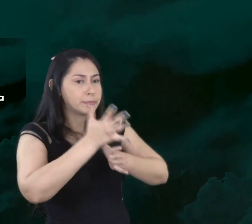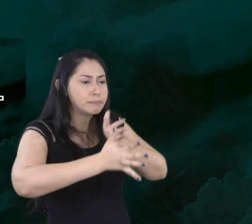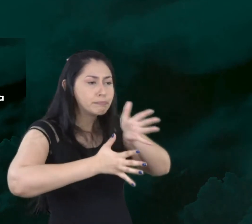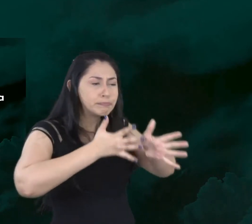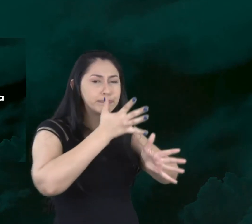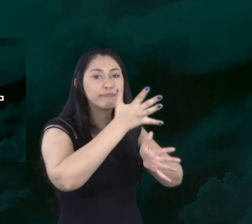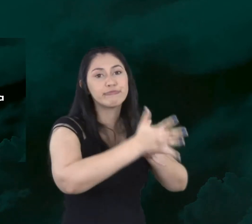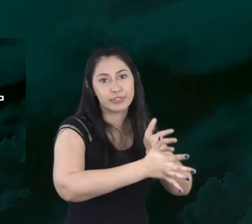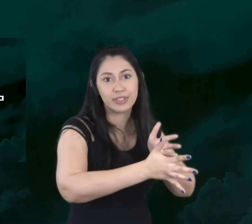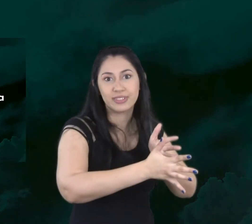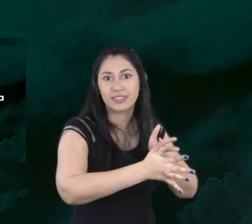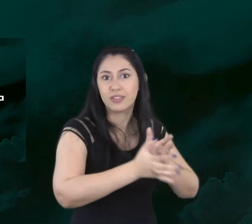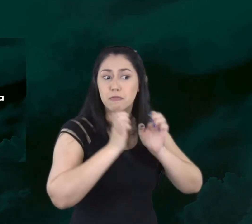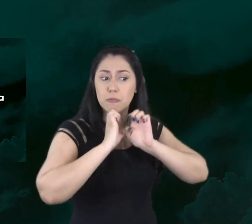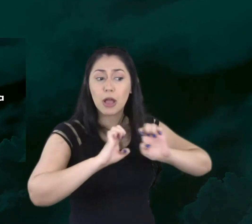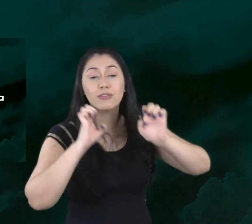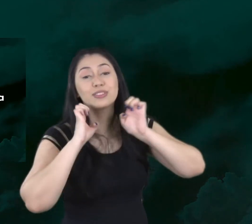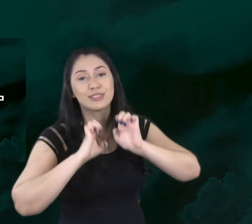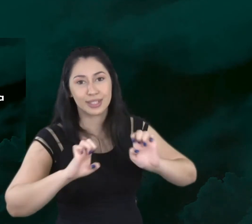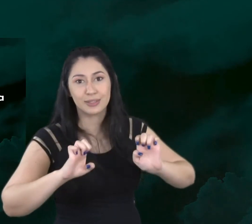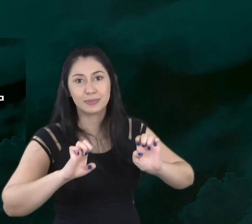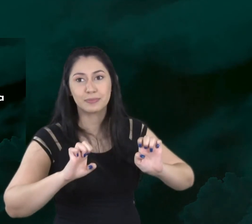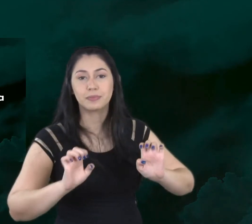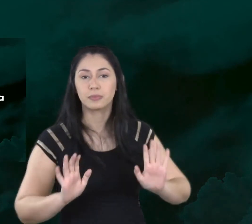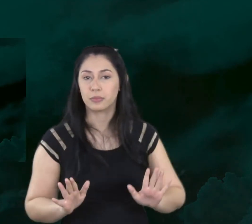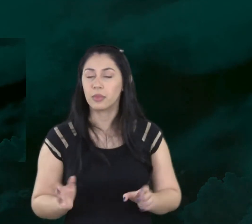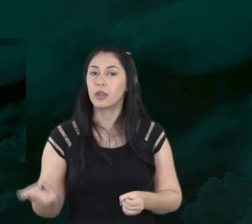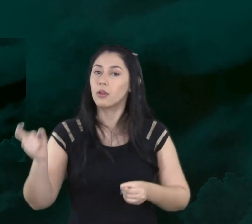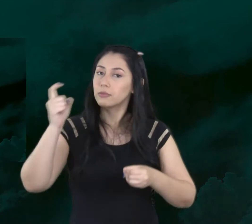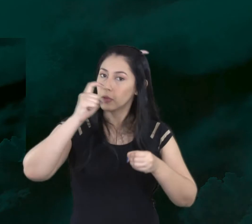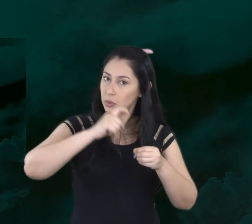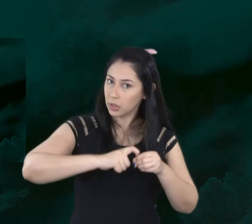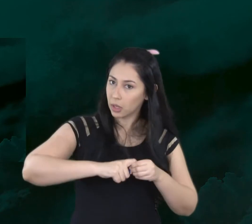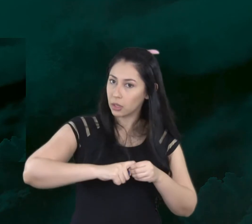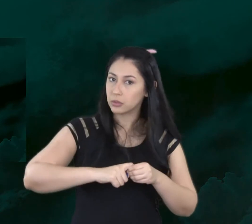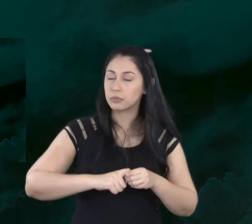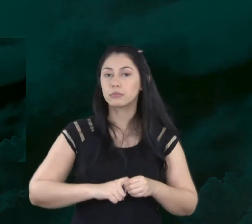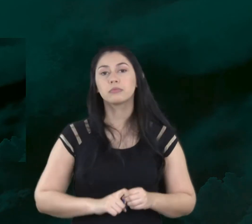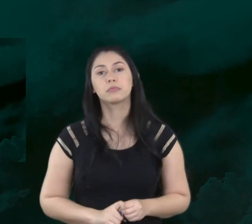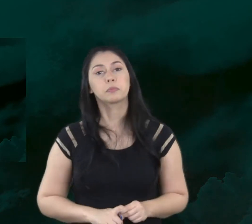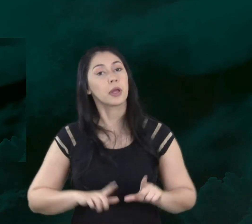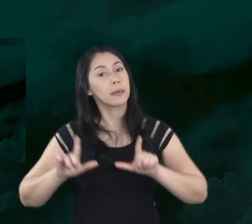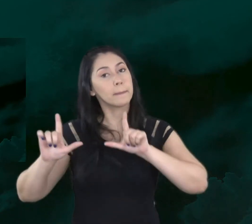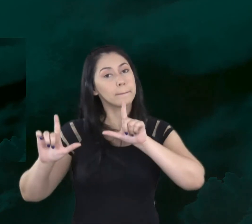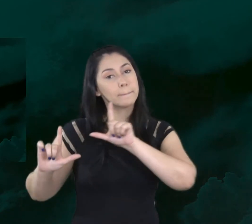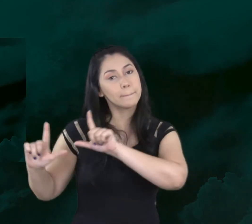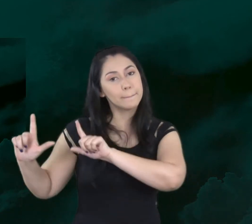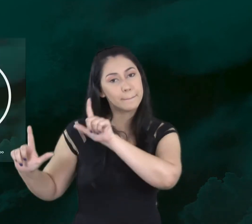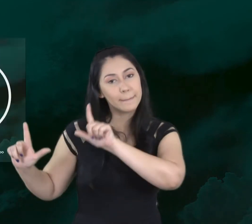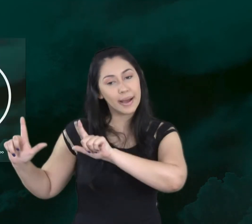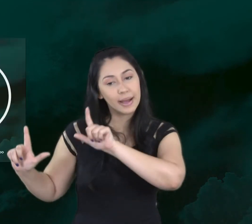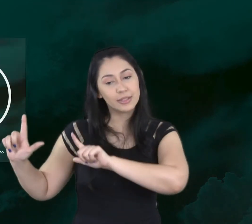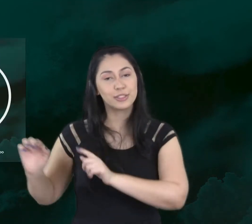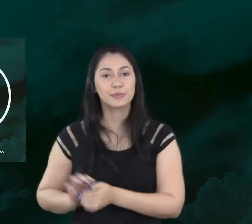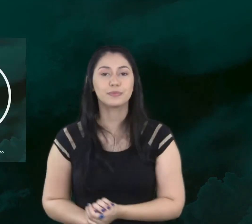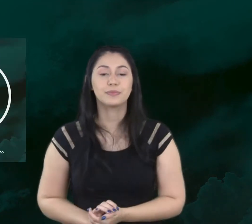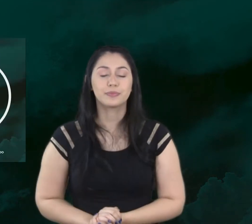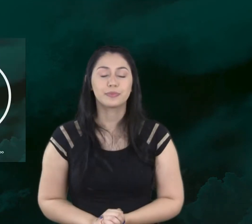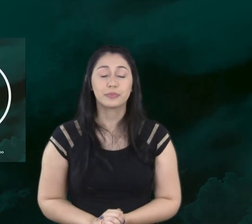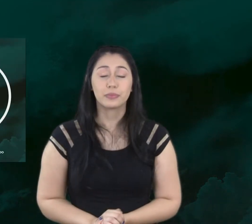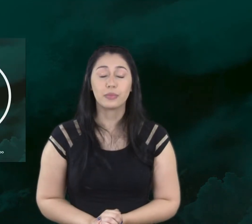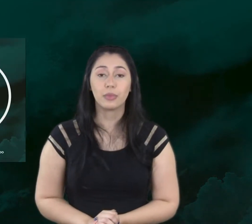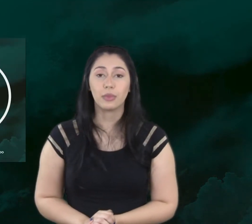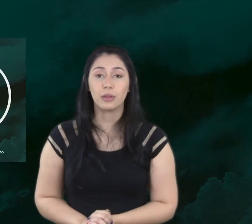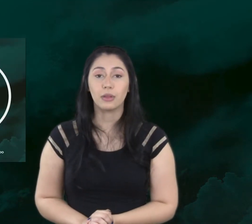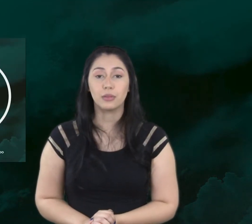palavra do Evangelho, tem que chegar até nós. Então vou voltar de novo para aquela ilustração que eu fiz, né, um tempo atrás.